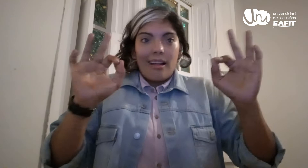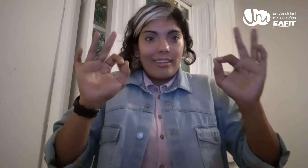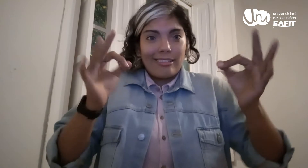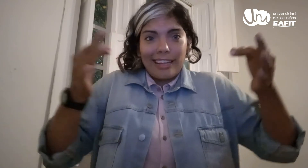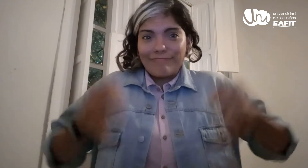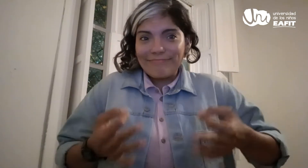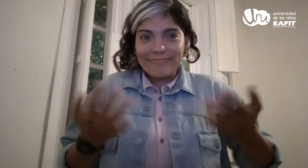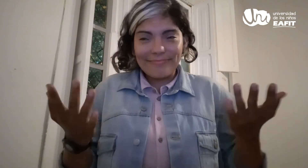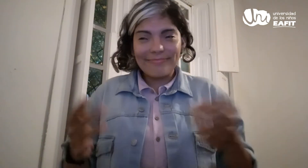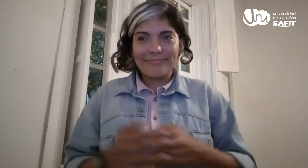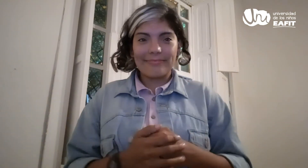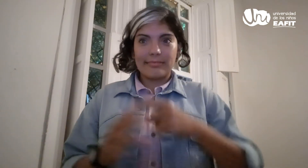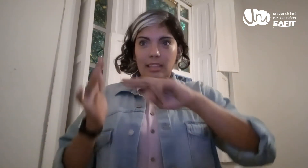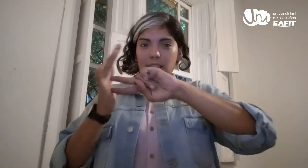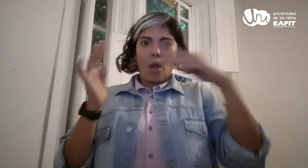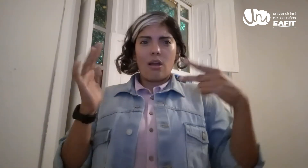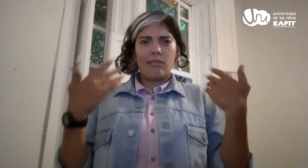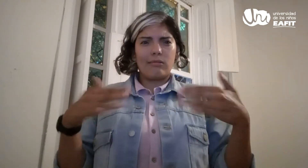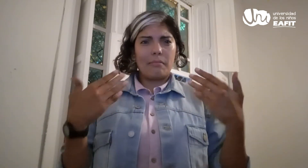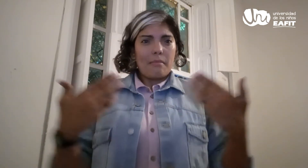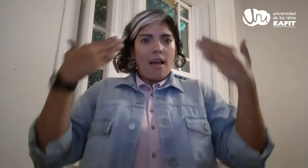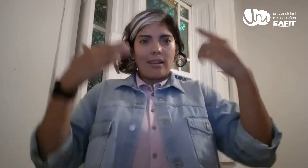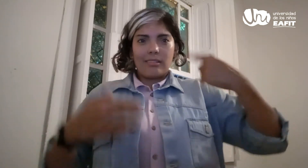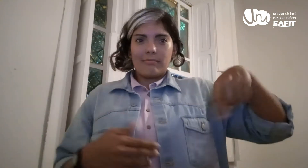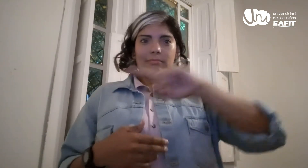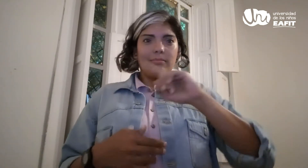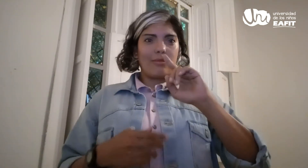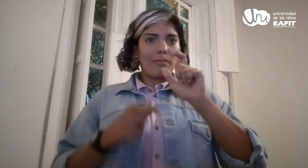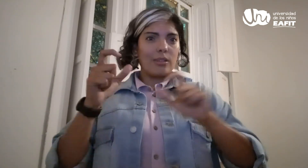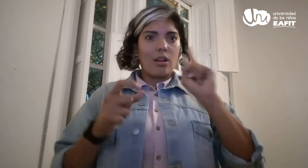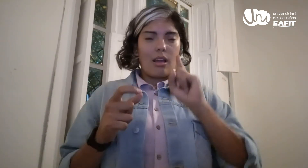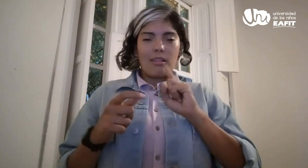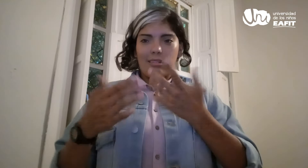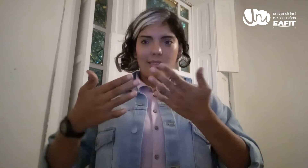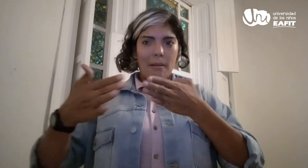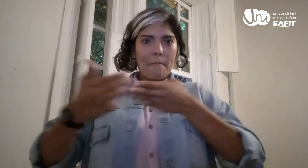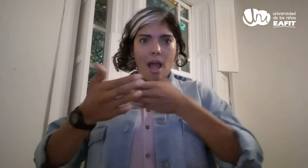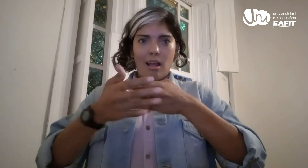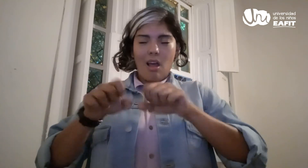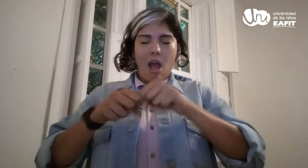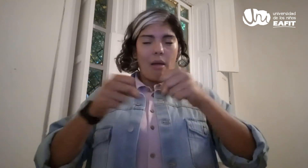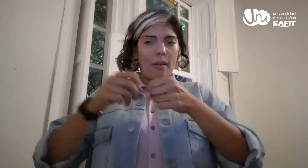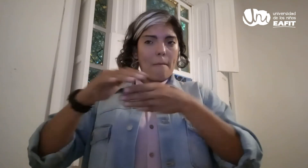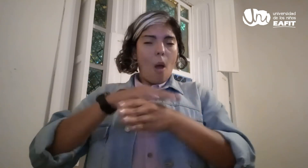nuestra vida. Gracias a la tecnología se pueden mitigar muchas barreras comunicativas